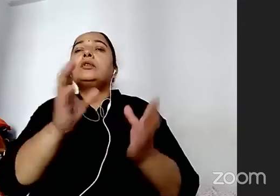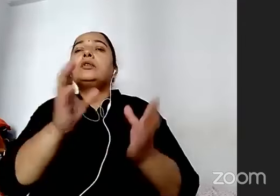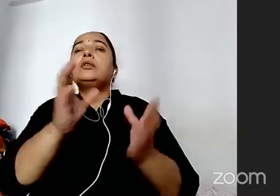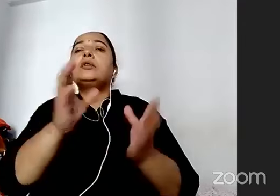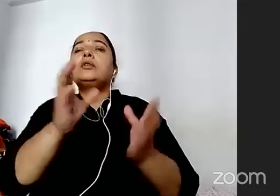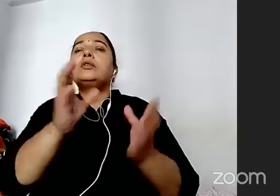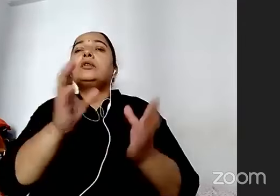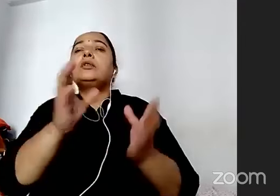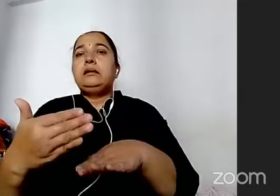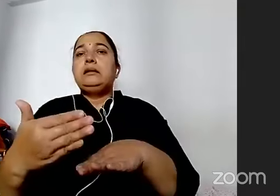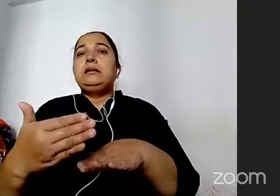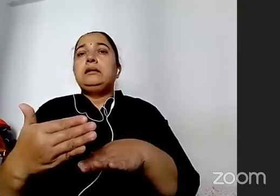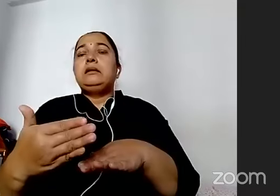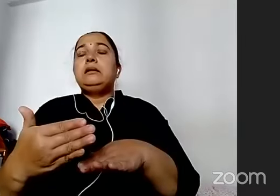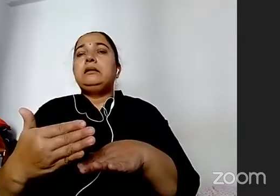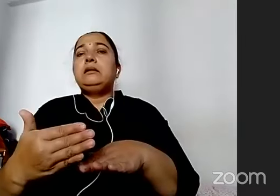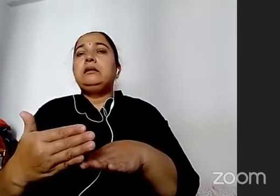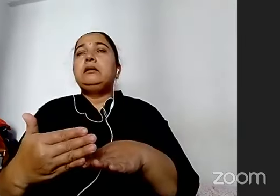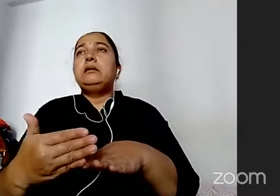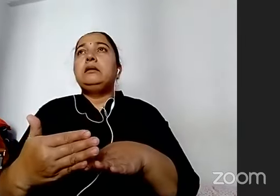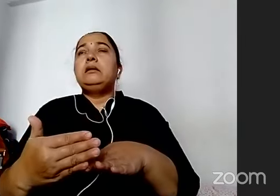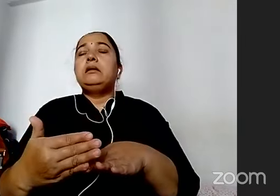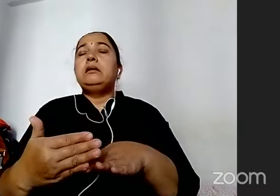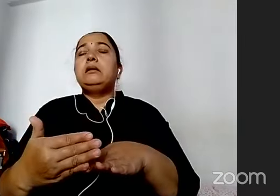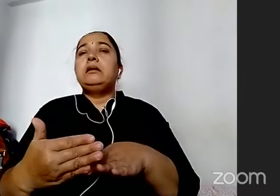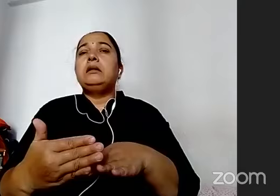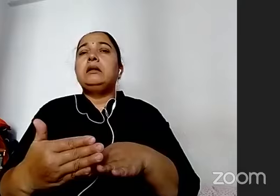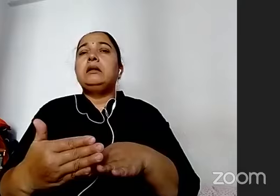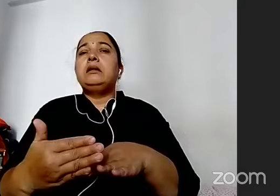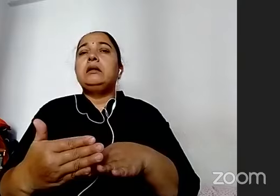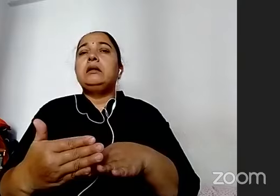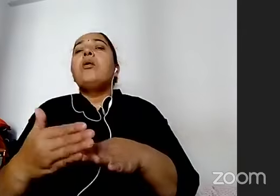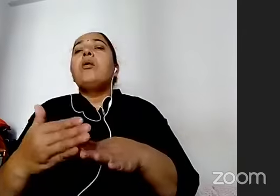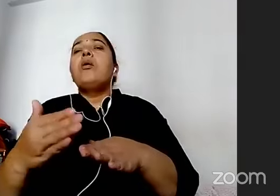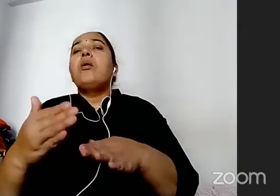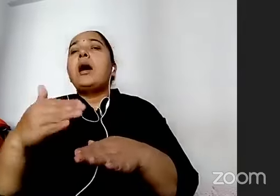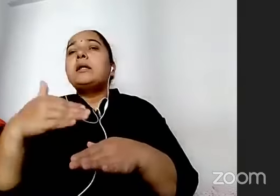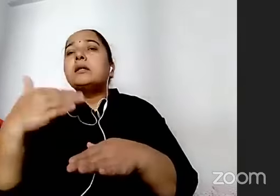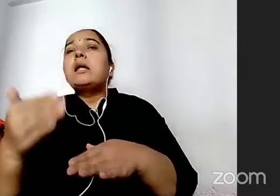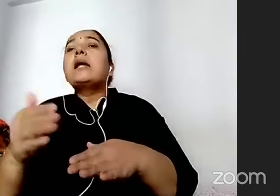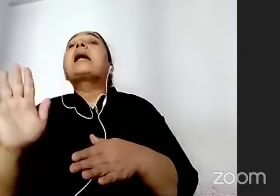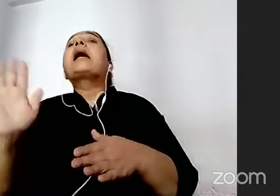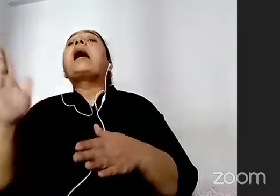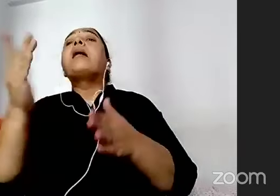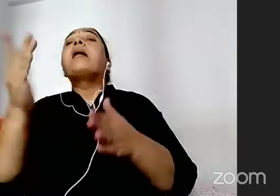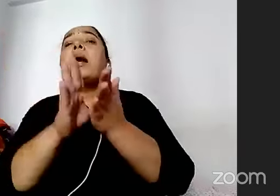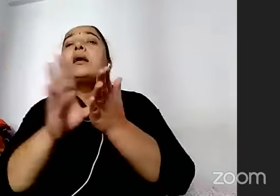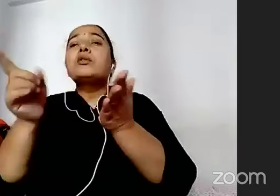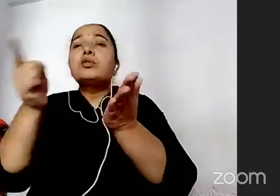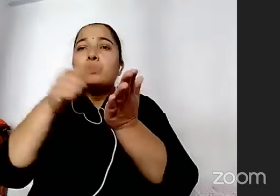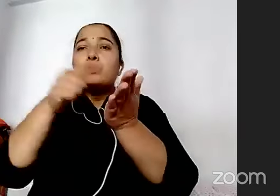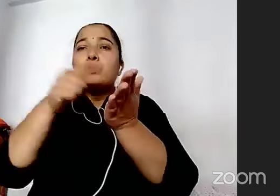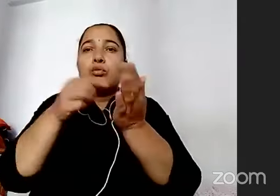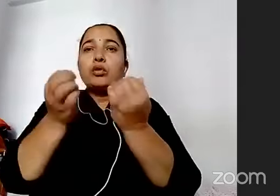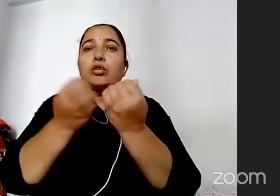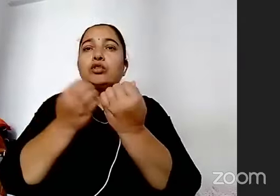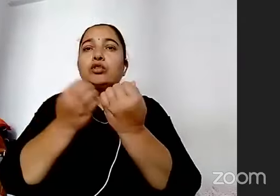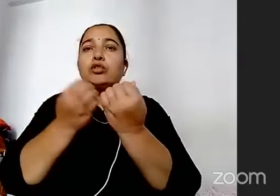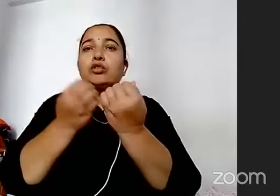चाहन्छु भनौँ। कहाँबाट सुरु गर्छु भन्दाखेरि तपाईँहरूको टाइटलबाट होइन, त्यो टाइटलबाट चाहिँ मैले